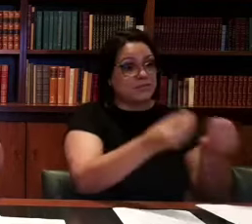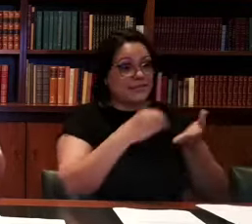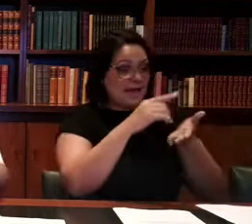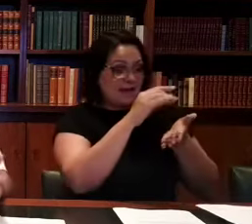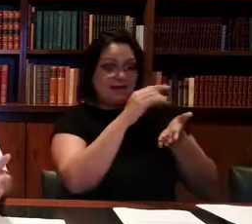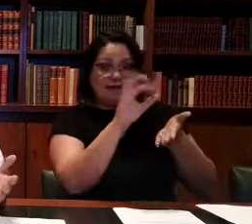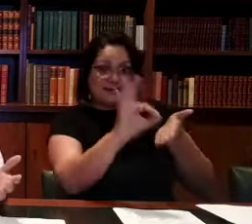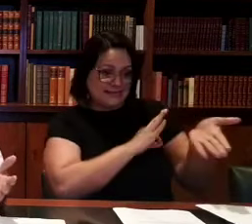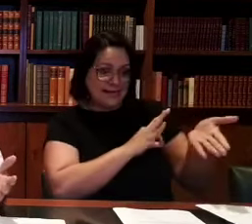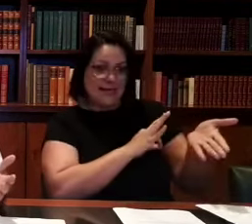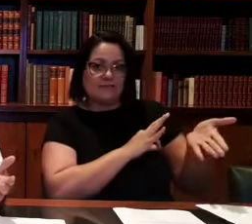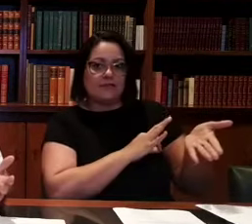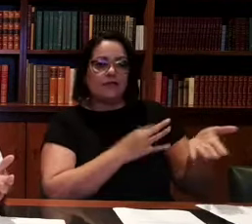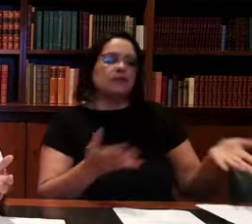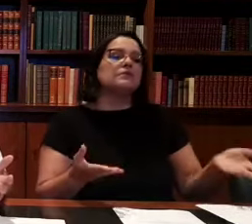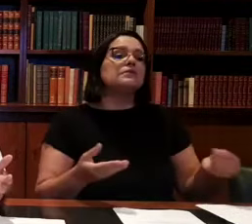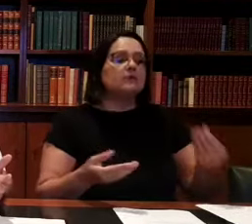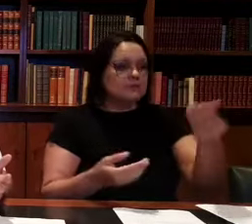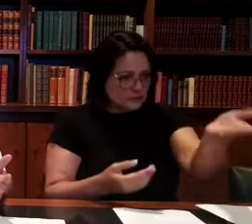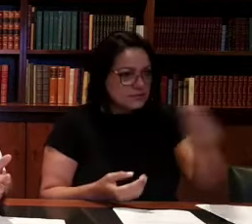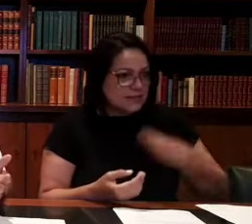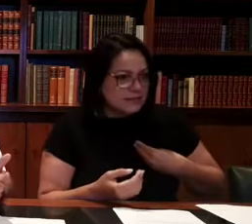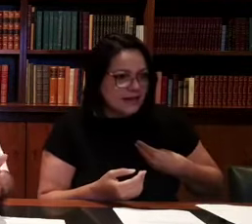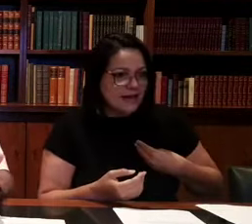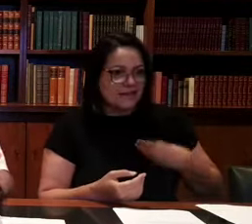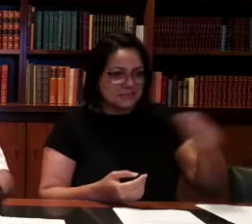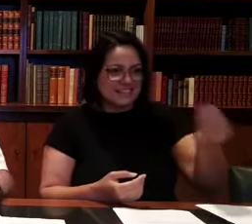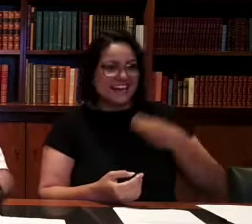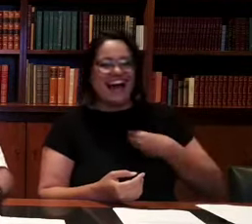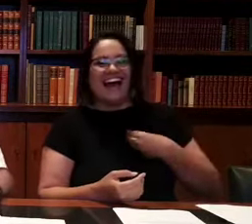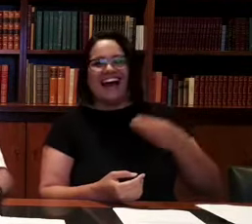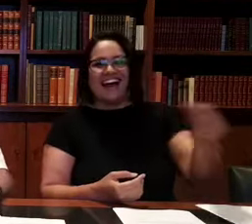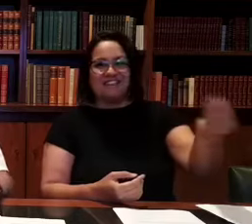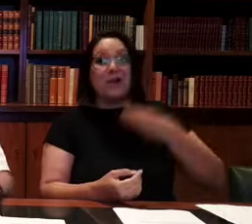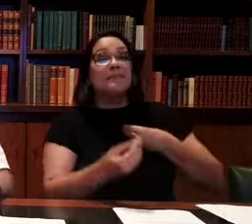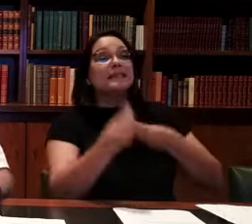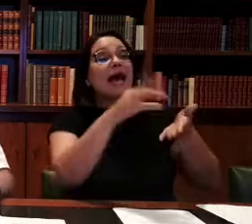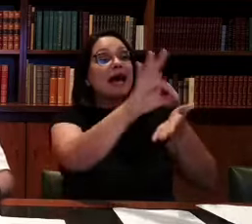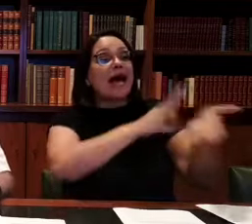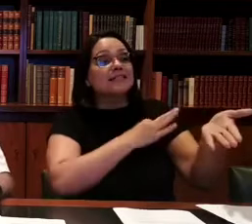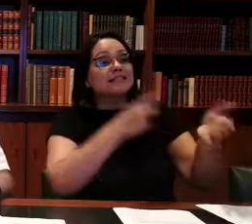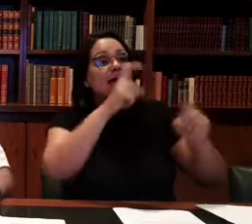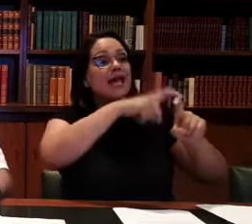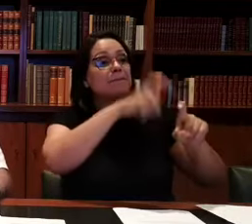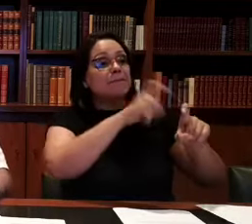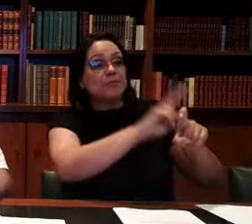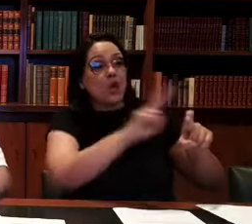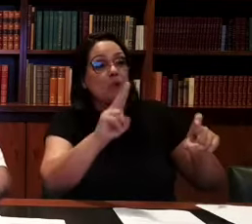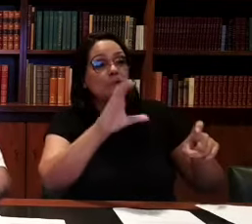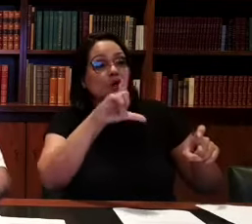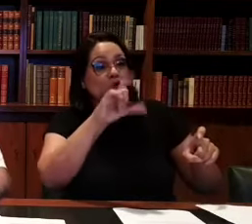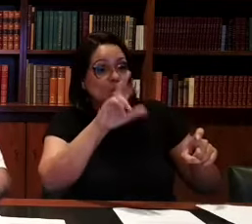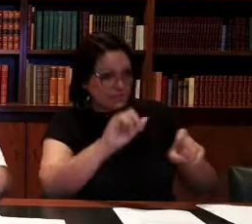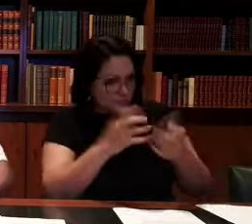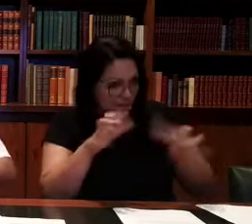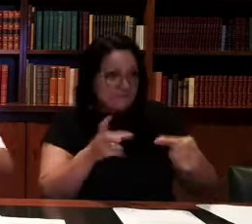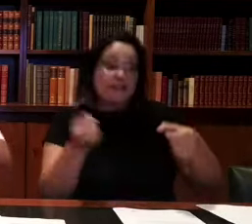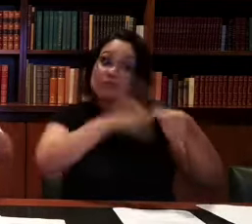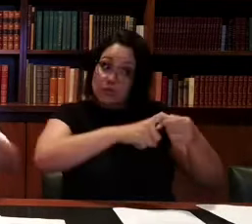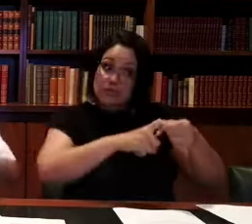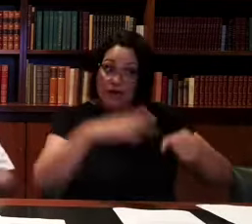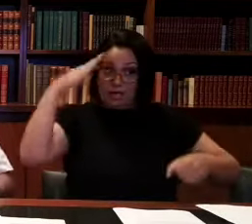certo eu devo recente para a cara dele aí quer voltar para a tropa não então é para lá que possível